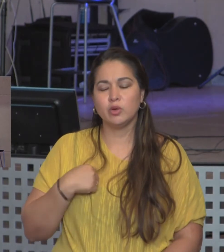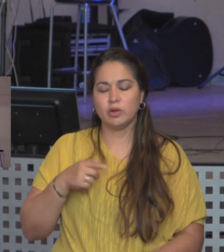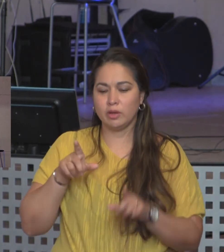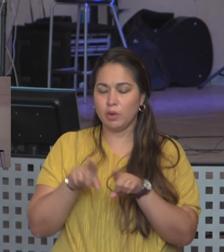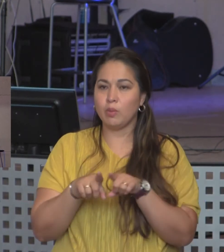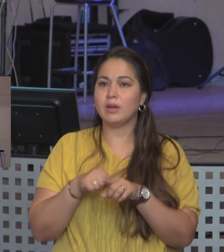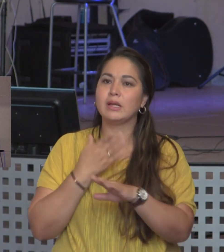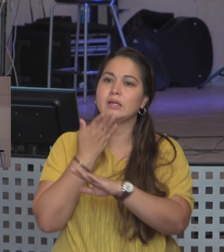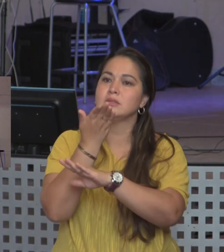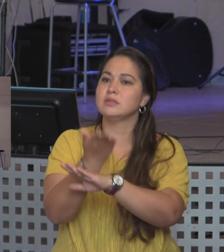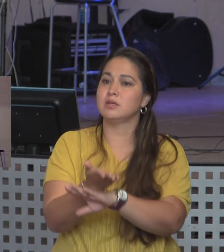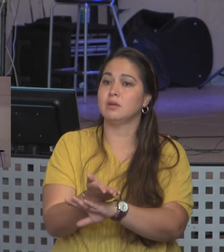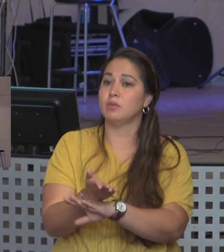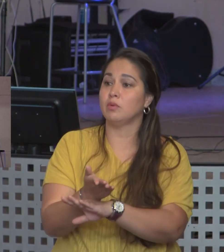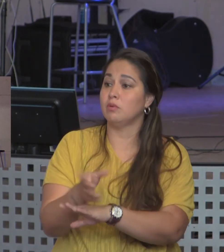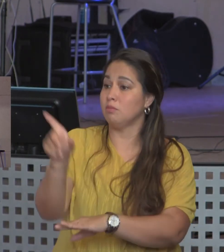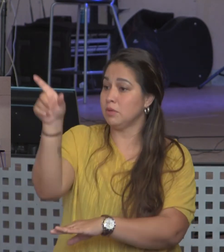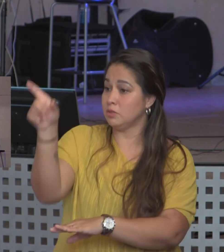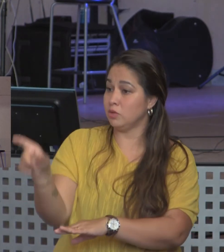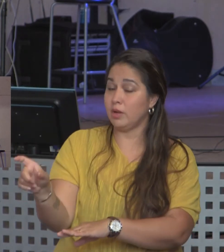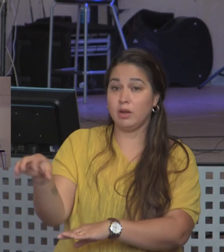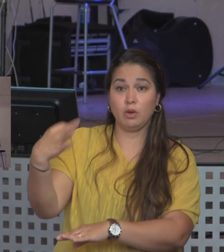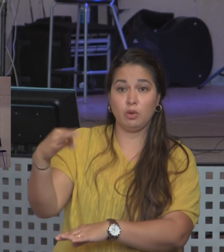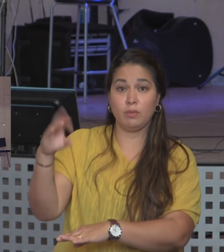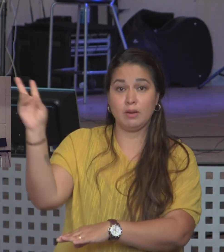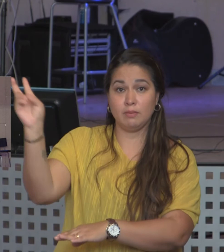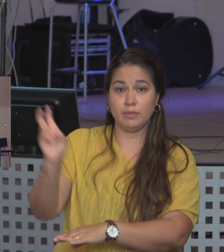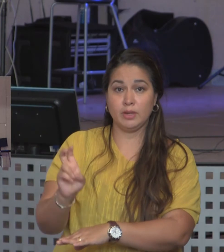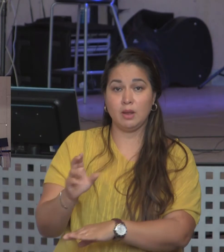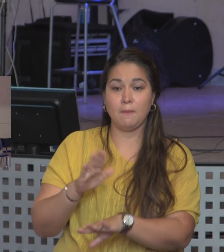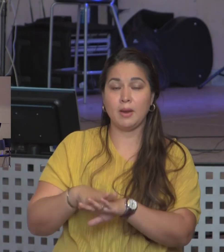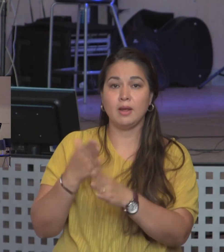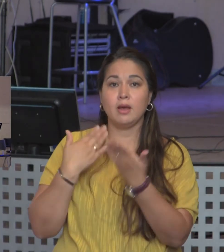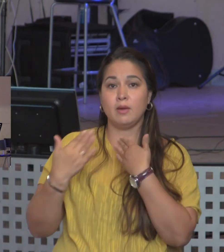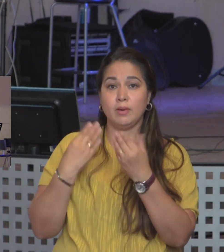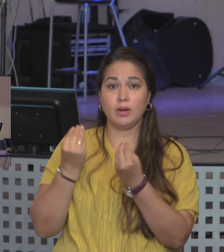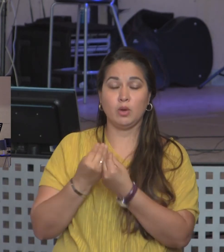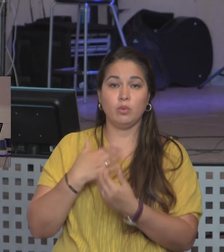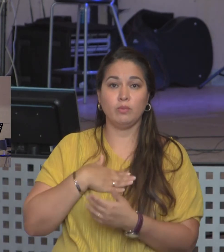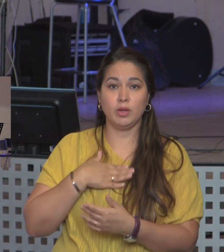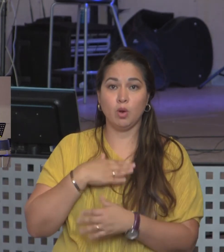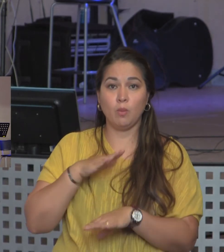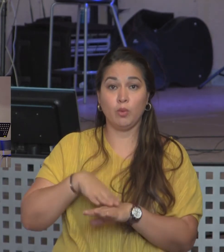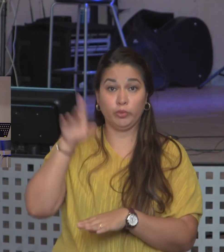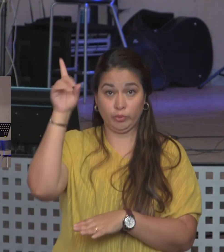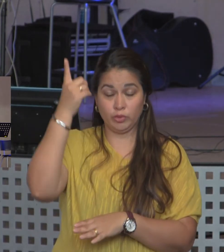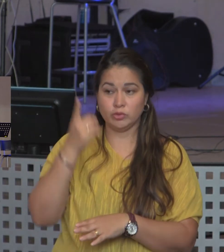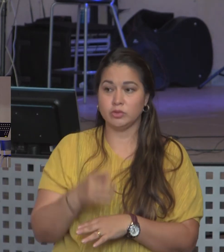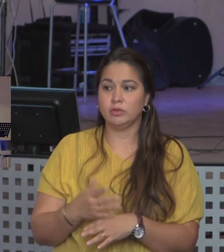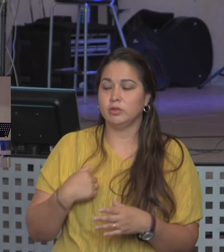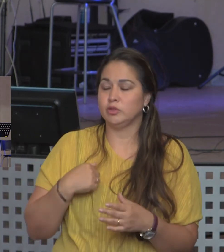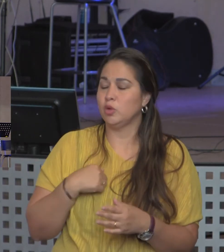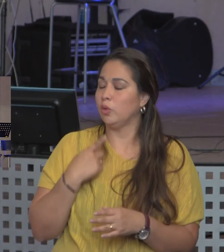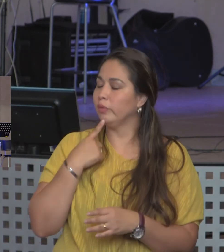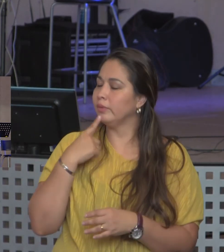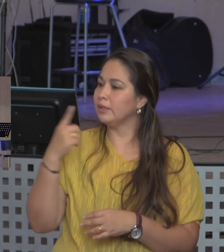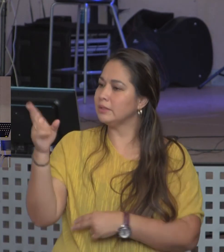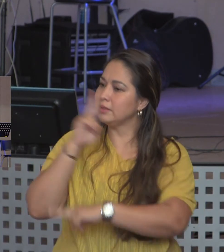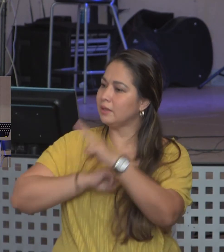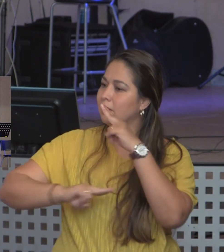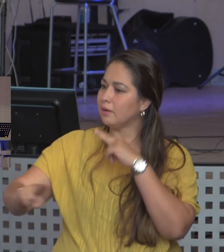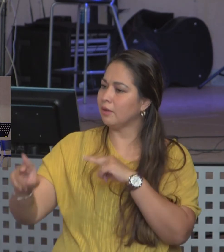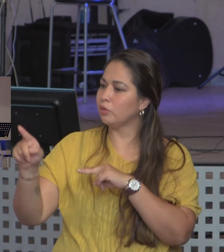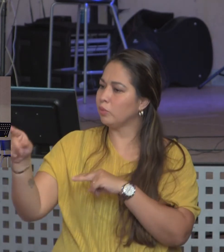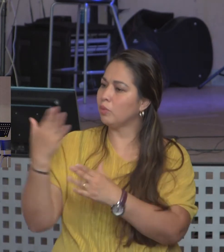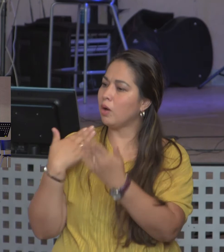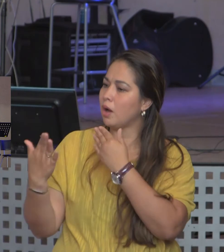¿Vemos la diferencia? Tú nunca has adoptado esa posición, ya lo sé. Pero yo sí. Confieso mi